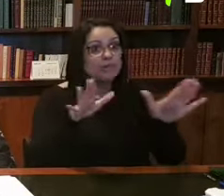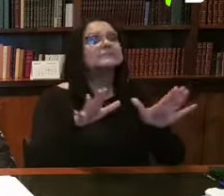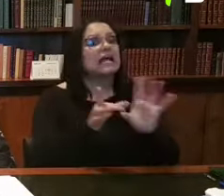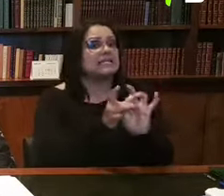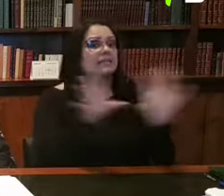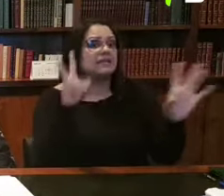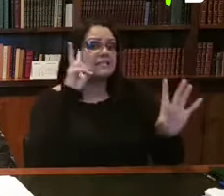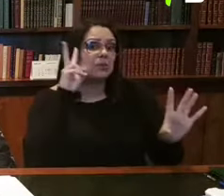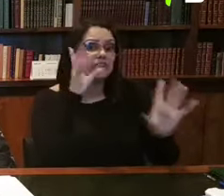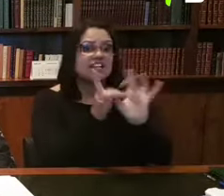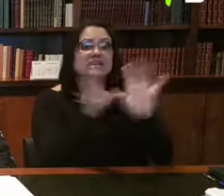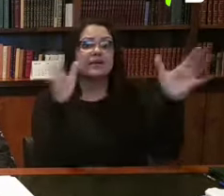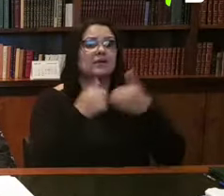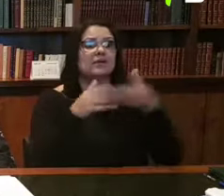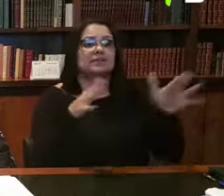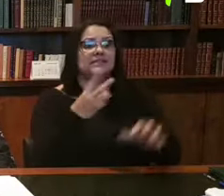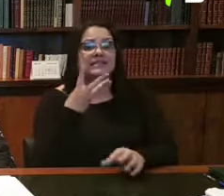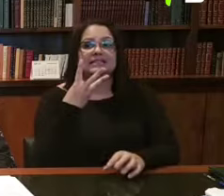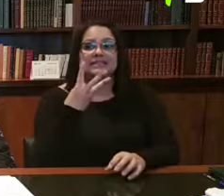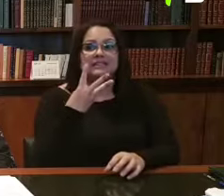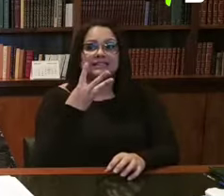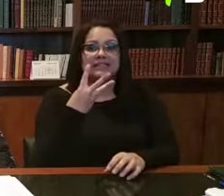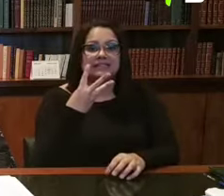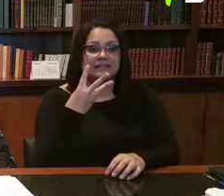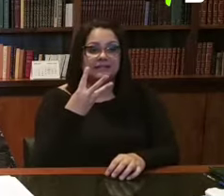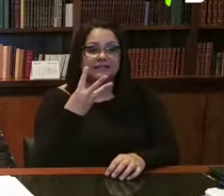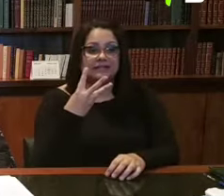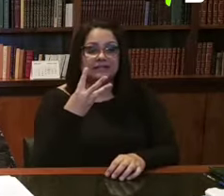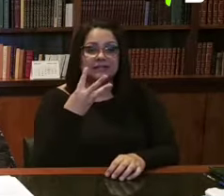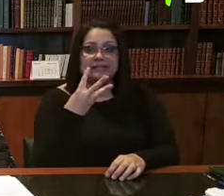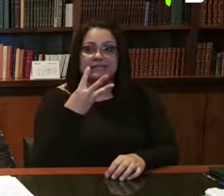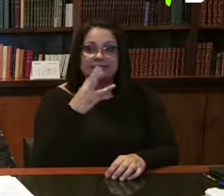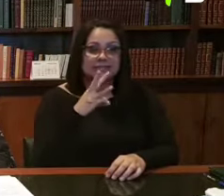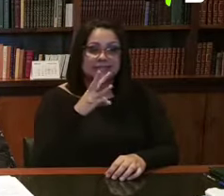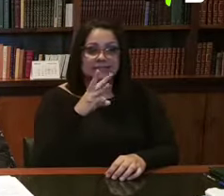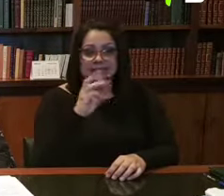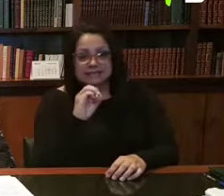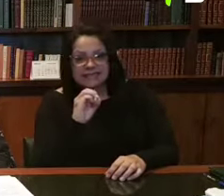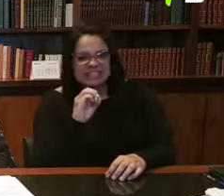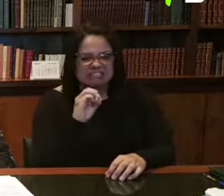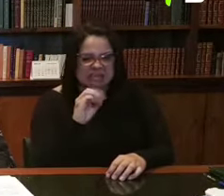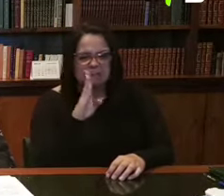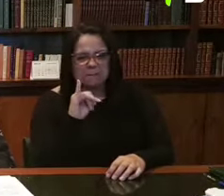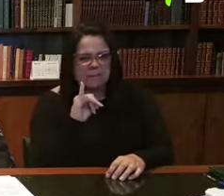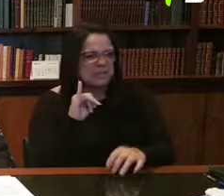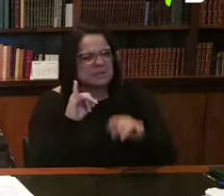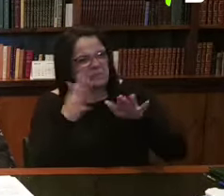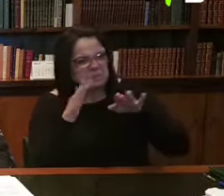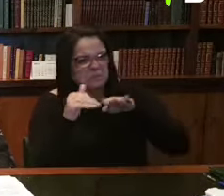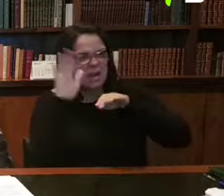liberar também o fgts i30 são trinta e poucos bilhões de anos